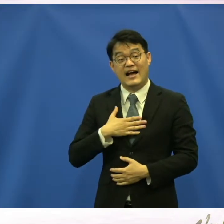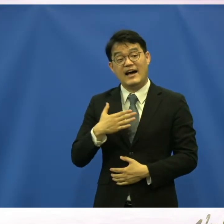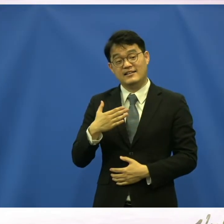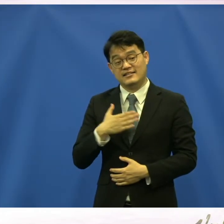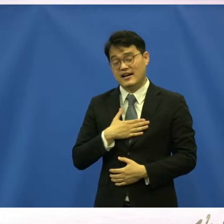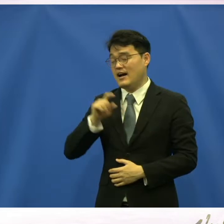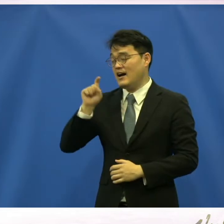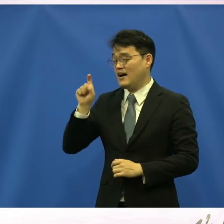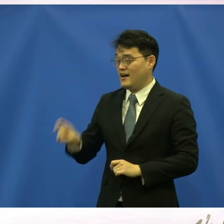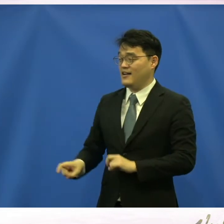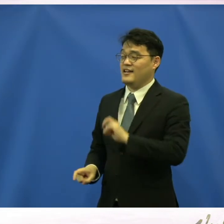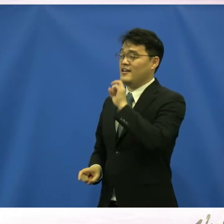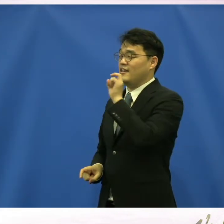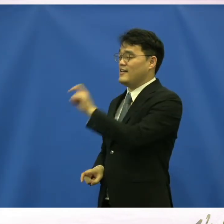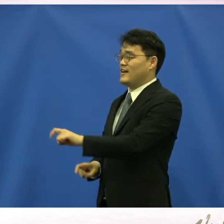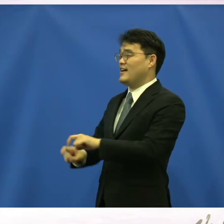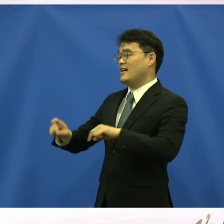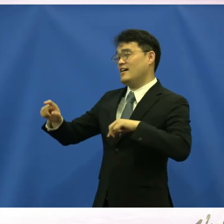나는